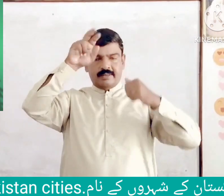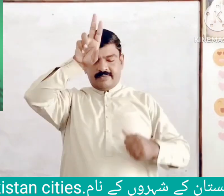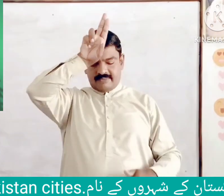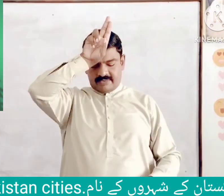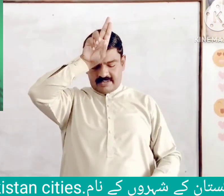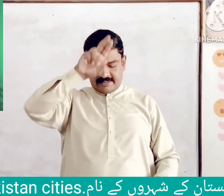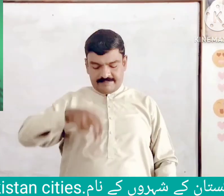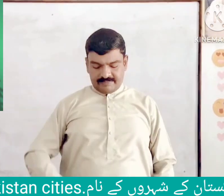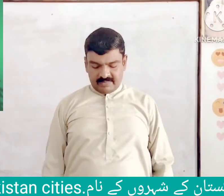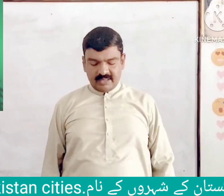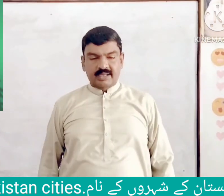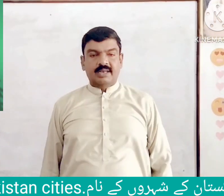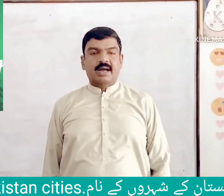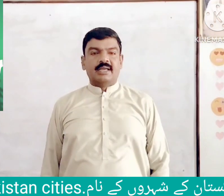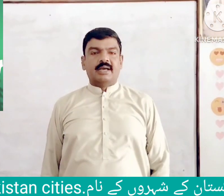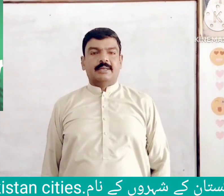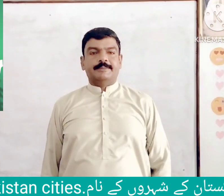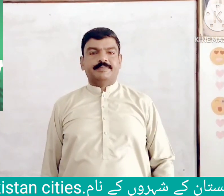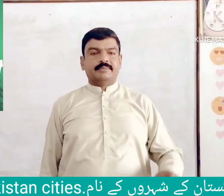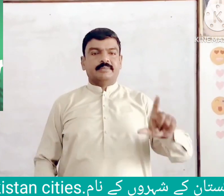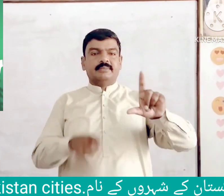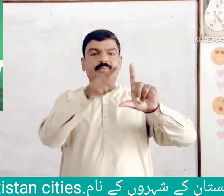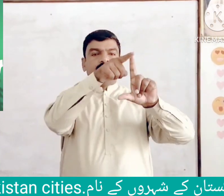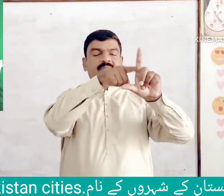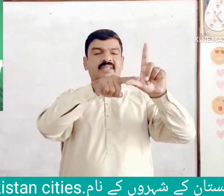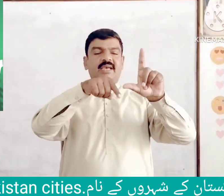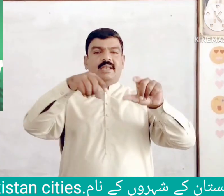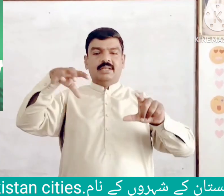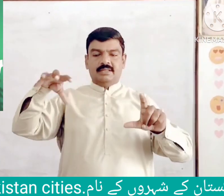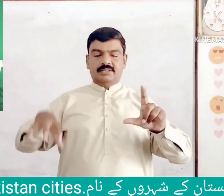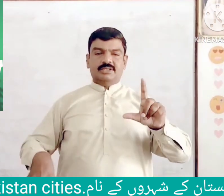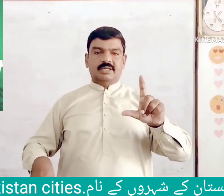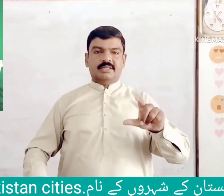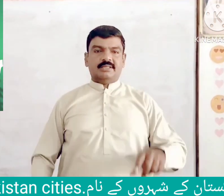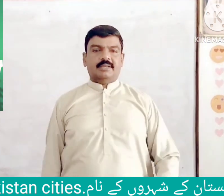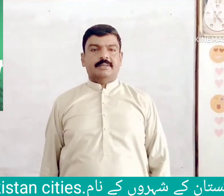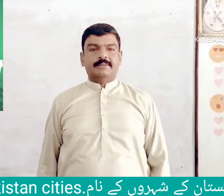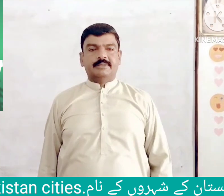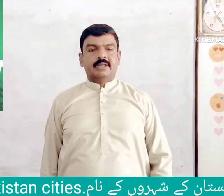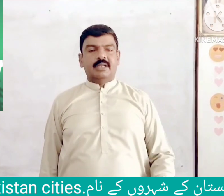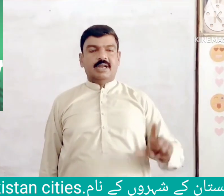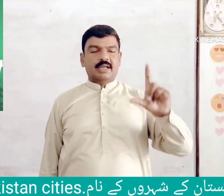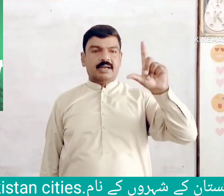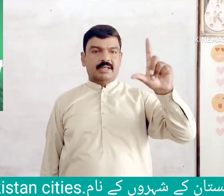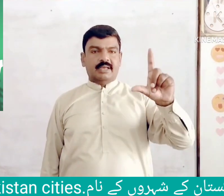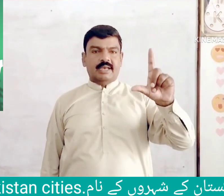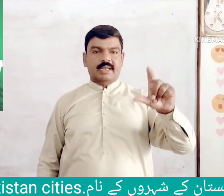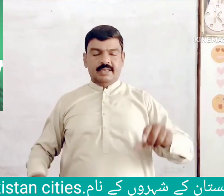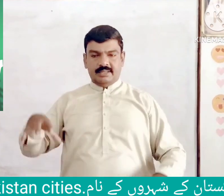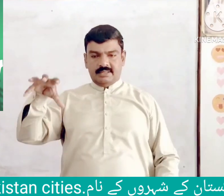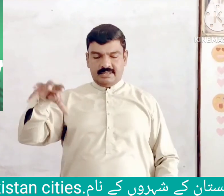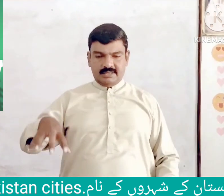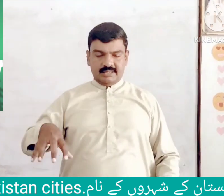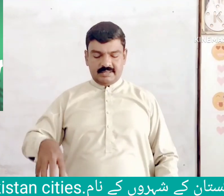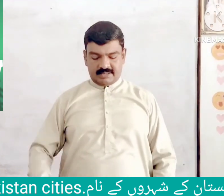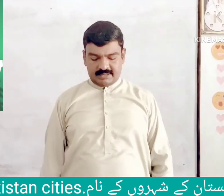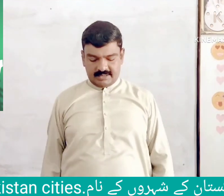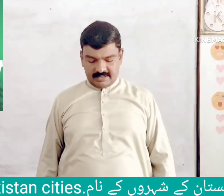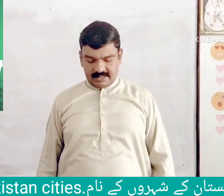कैप फिदर। लाड़काना, L जगह का स्थान, लाड़काना, L जगह का